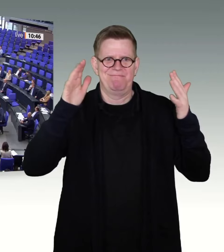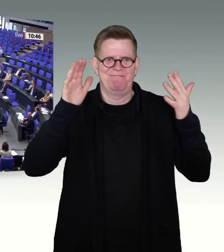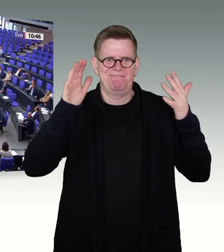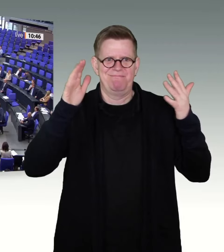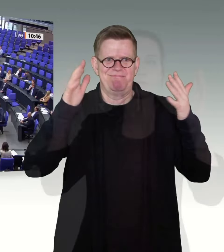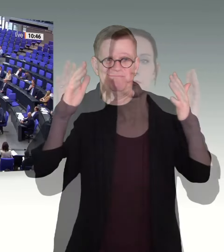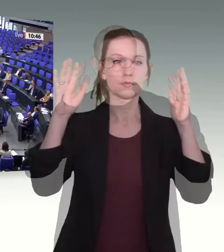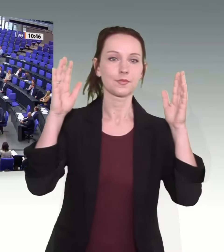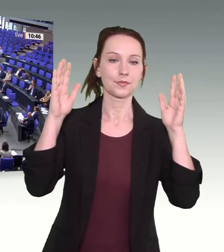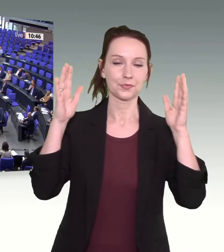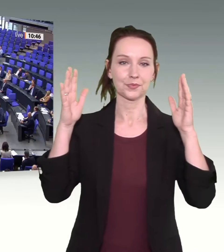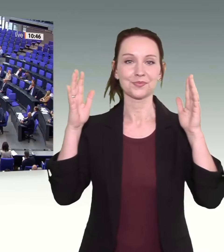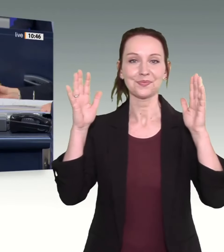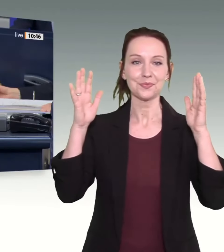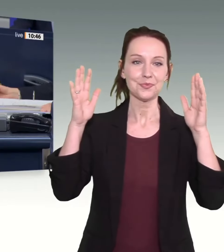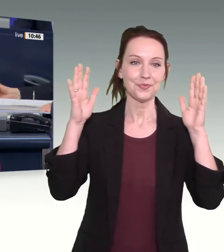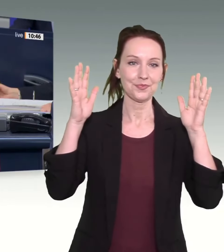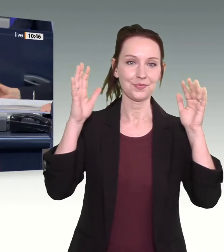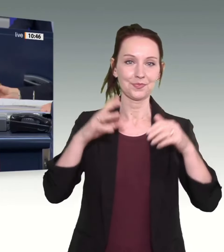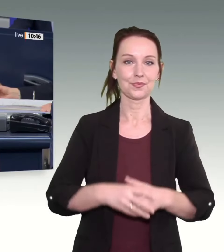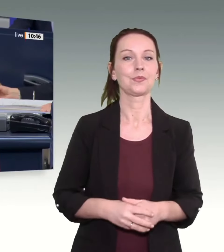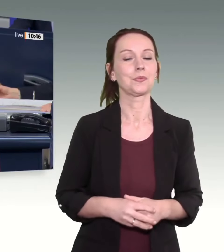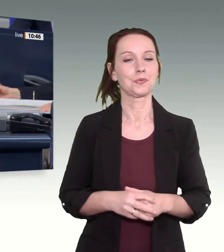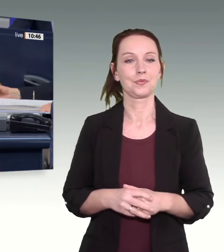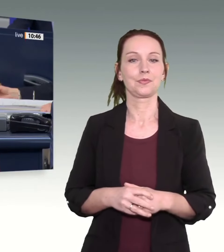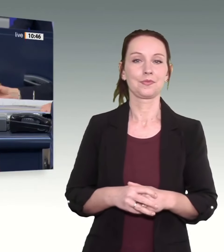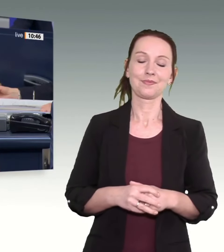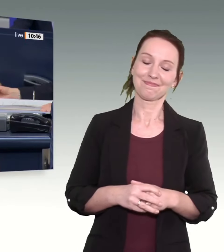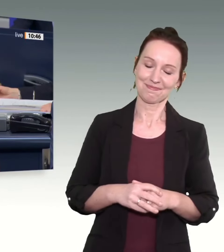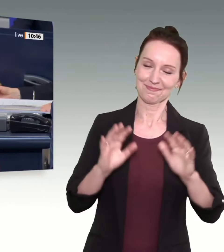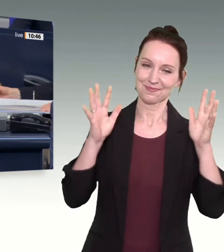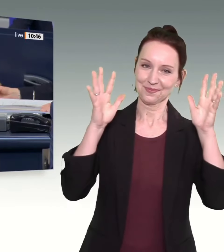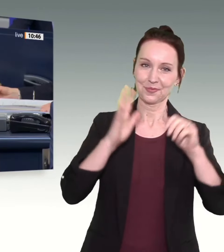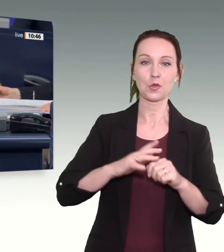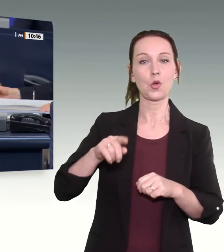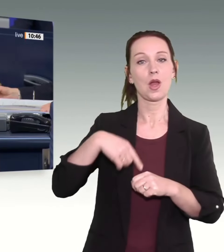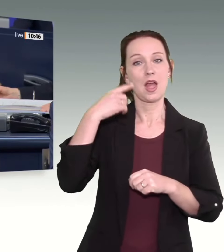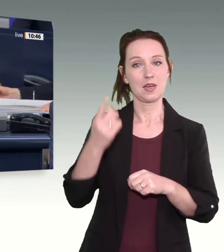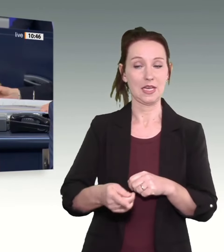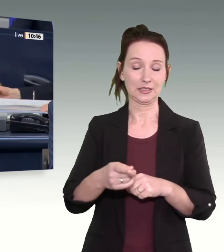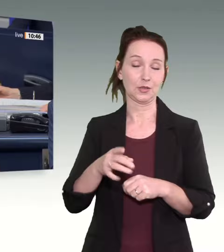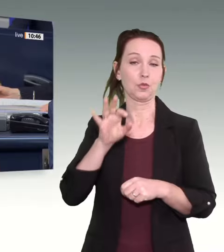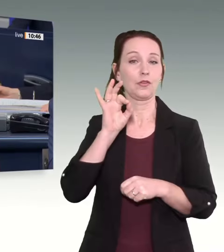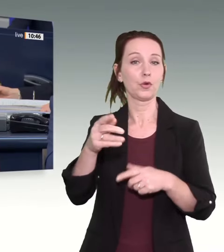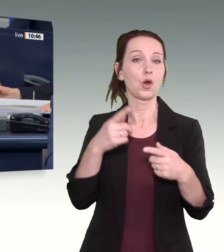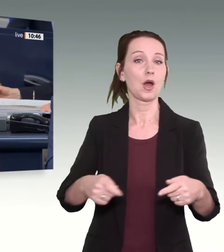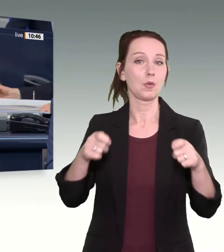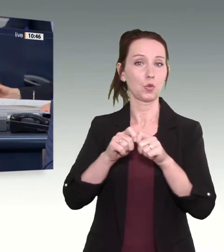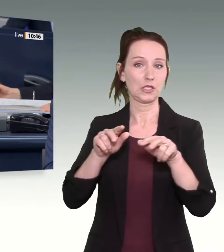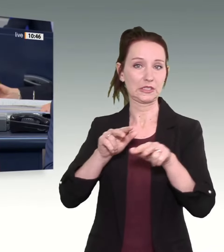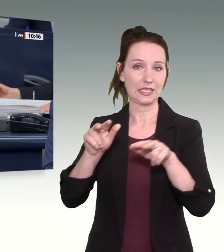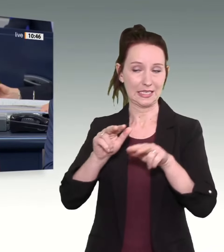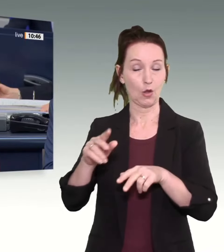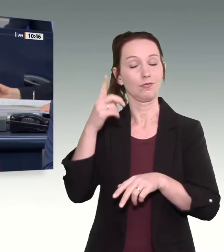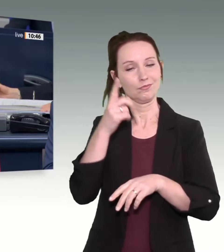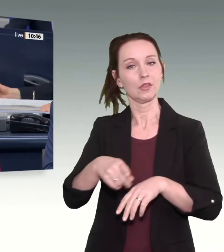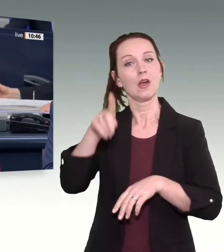Als Nächste hat das Wort für die Bundesregierung die Bundesministerin für Wohnen, Stadtentwicklung und Bauwesen, Klara Geiwitz.